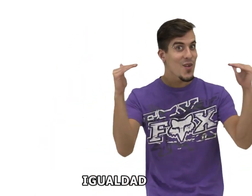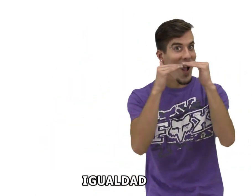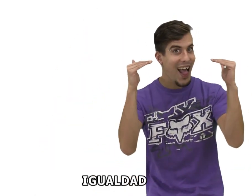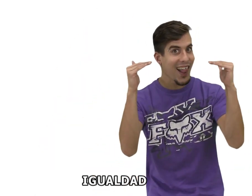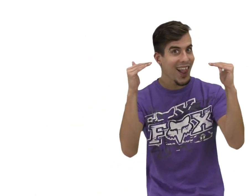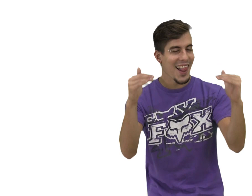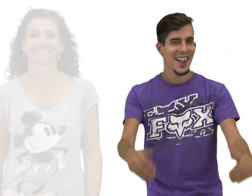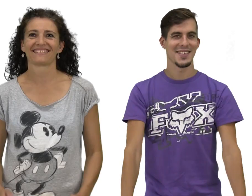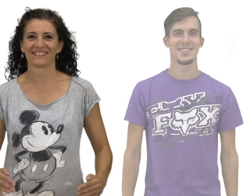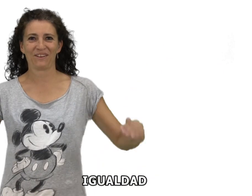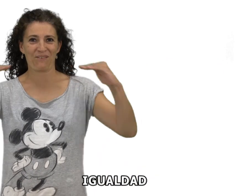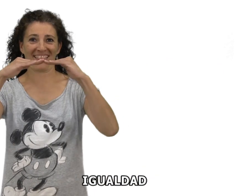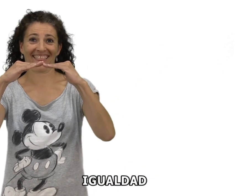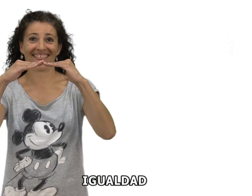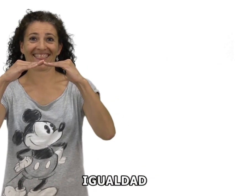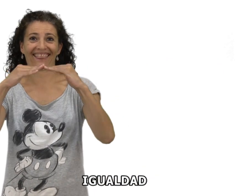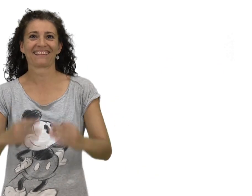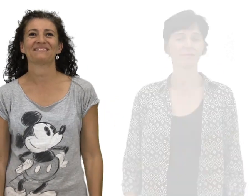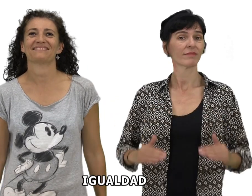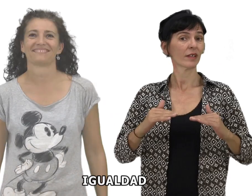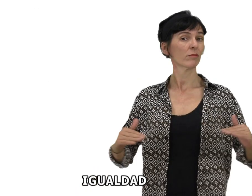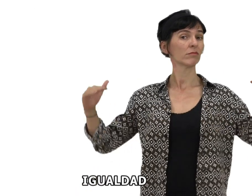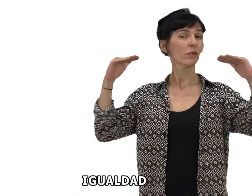Igualdad. Igualdad. Igualdad.